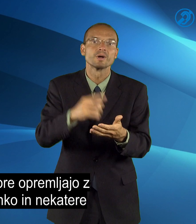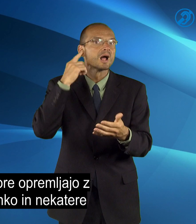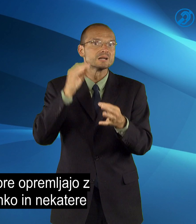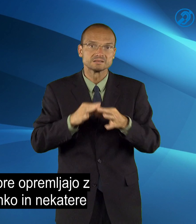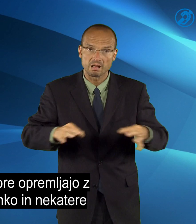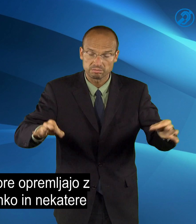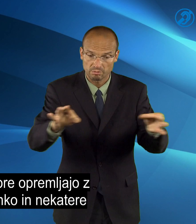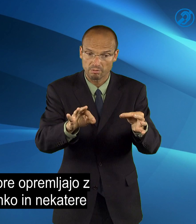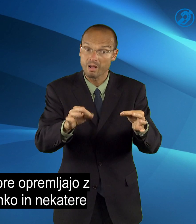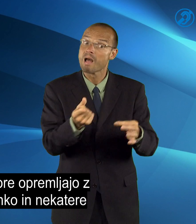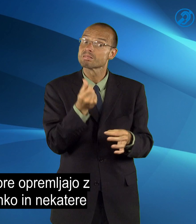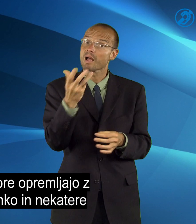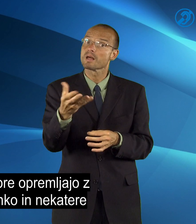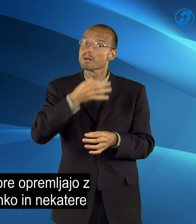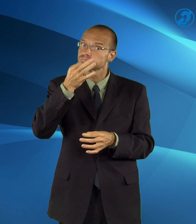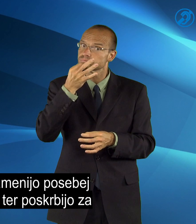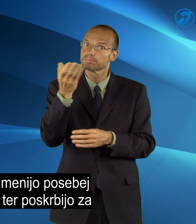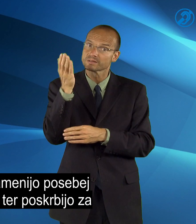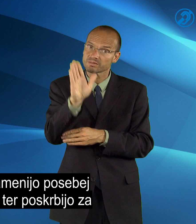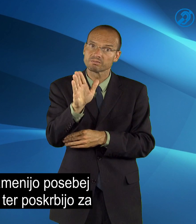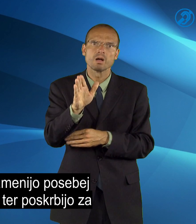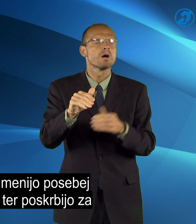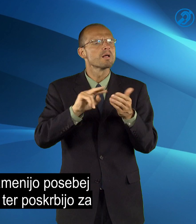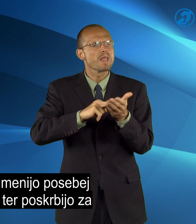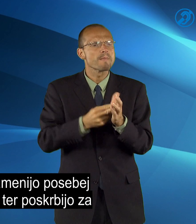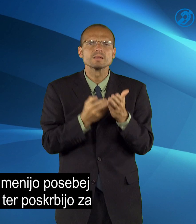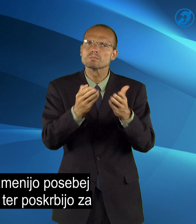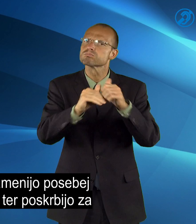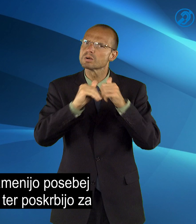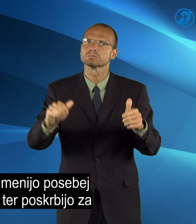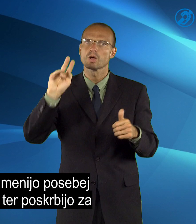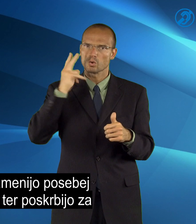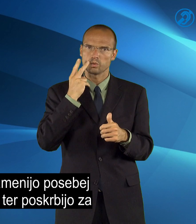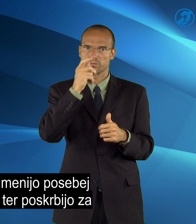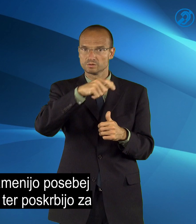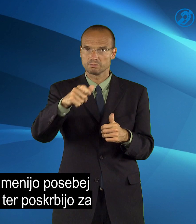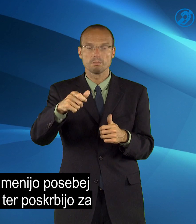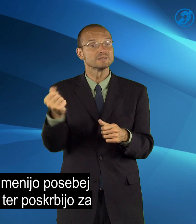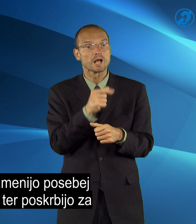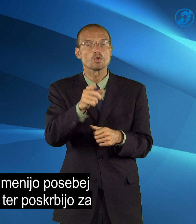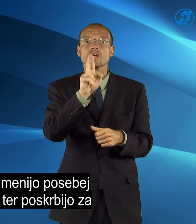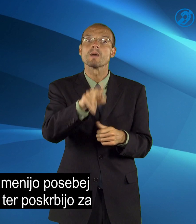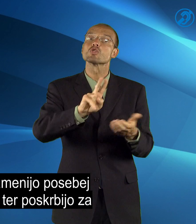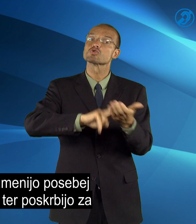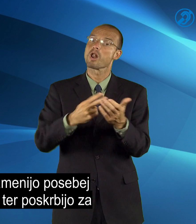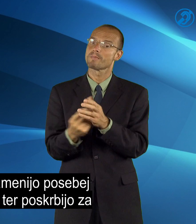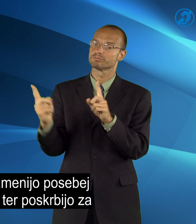in nekatere predstavitve namenijo posebej gluhim osebam ter poskrbijo za tolmačenje v znakovni jezik.